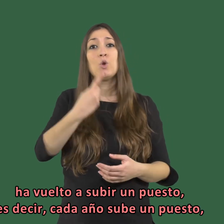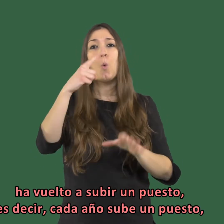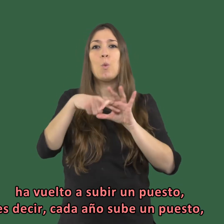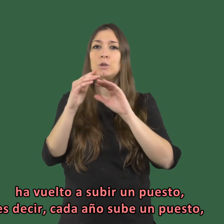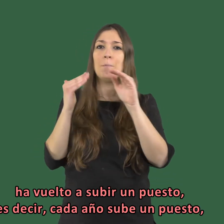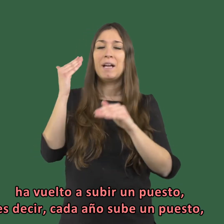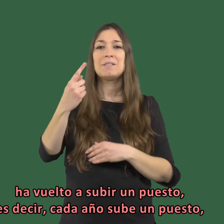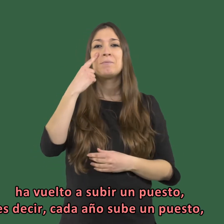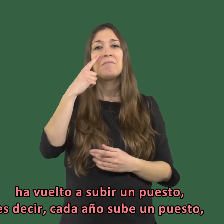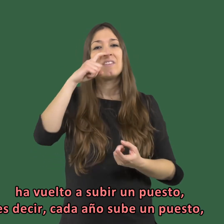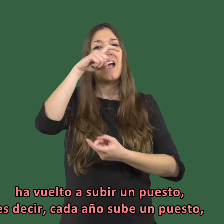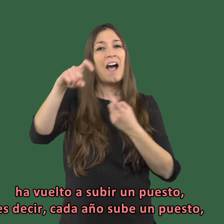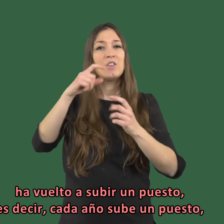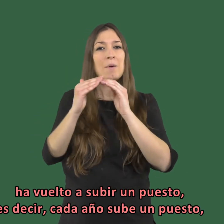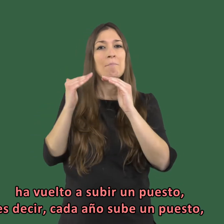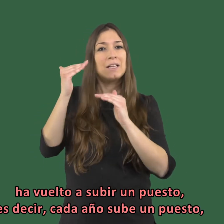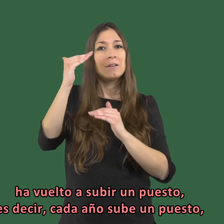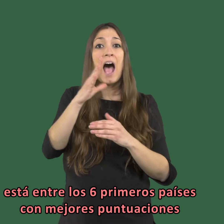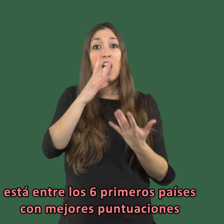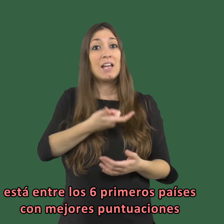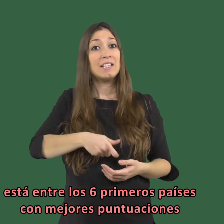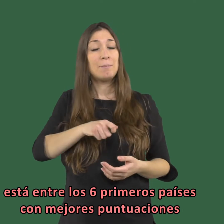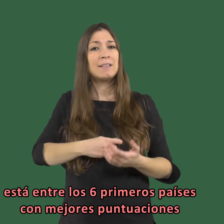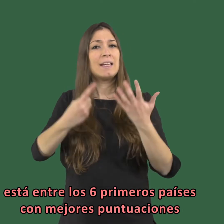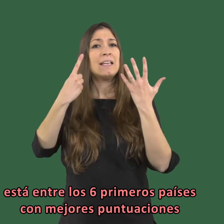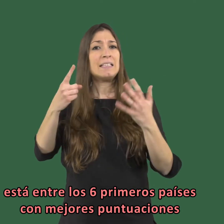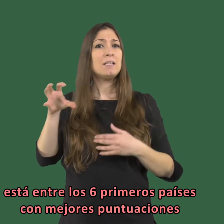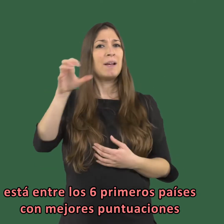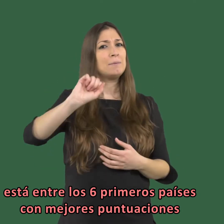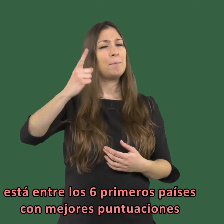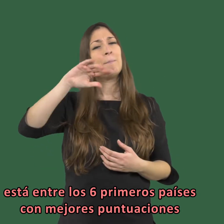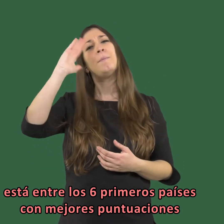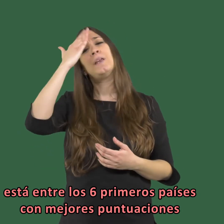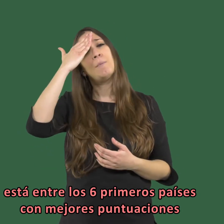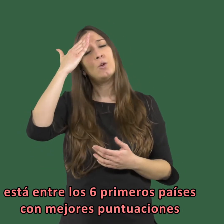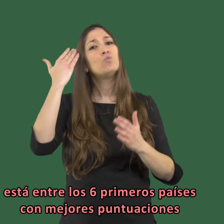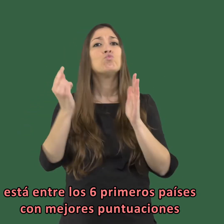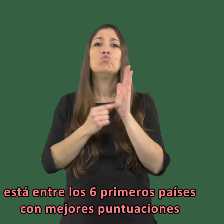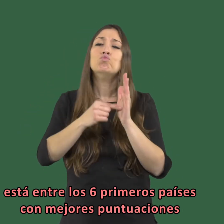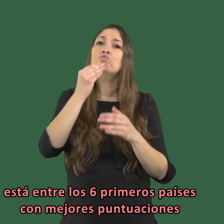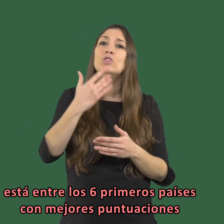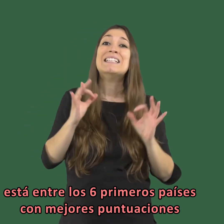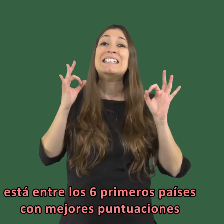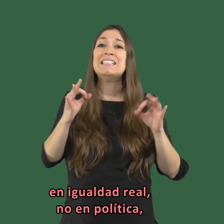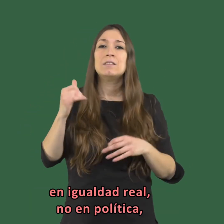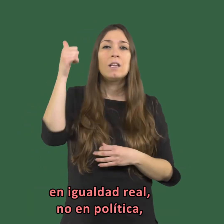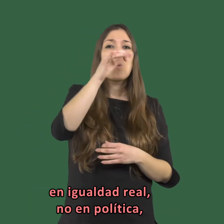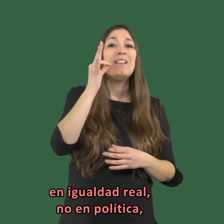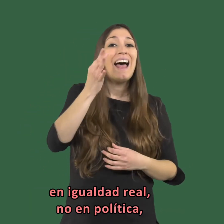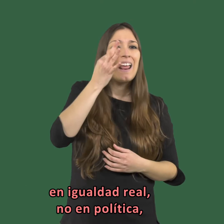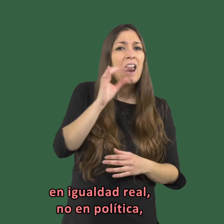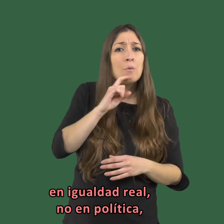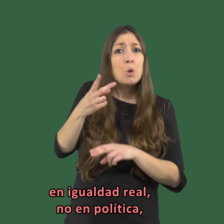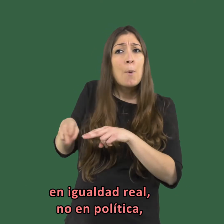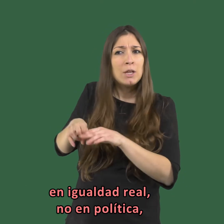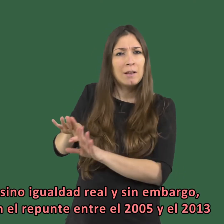un puesto, es decir, cada año sube un puesto, está entre los 6 primeros países con mejores puntuaciones en igualdad real, no